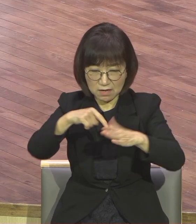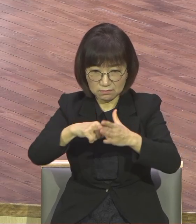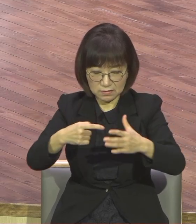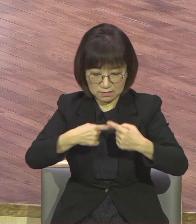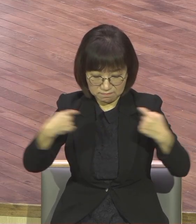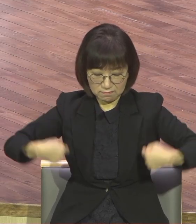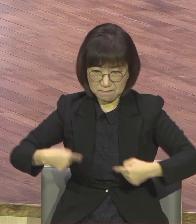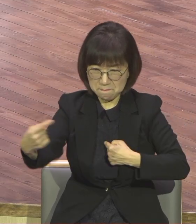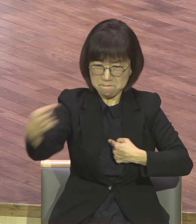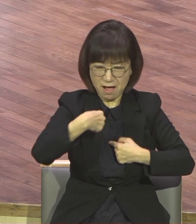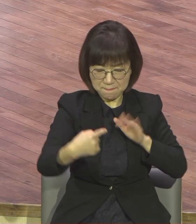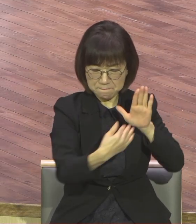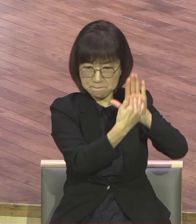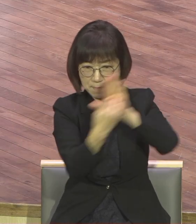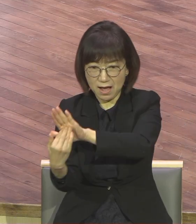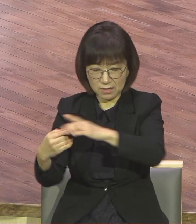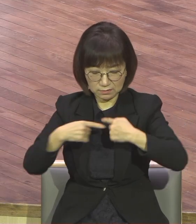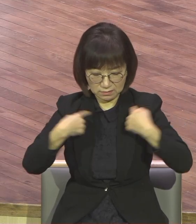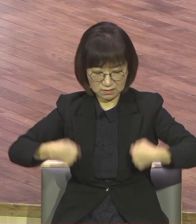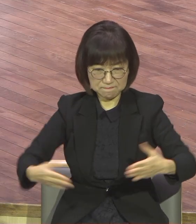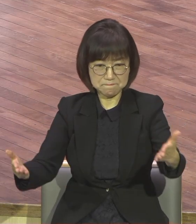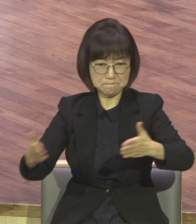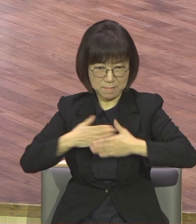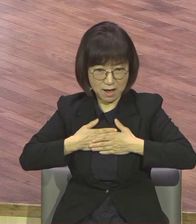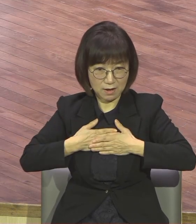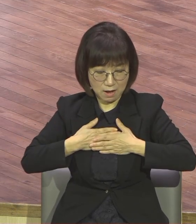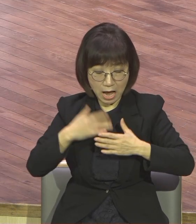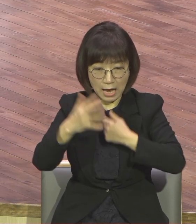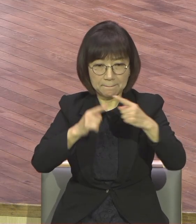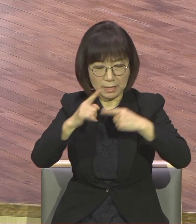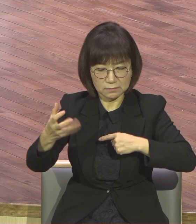붙이라. 말씀으로 무장해라.